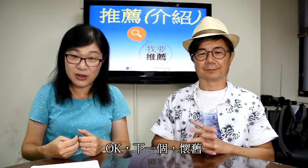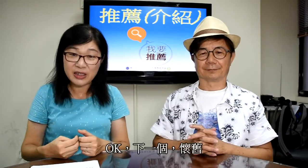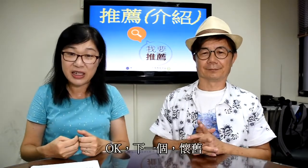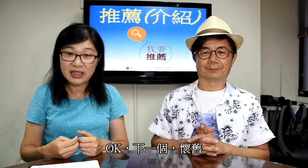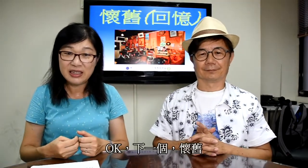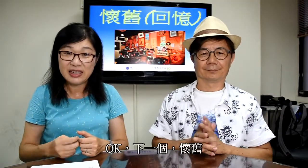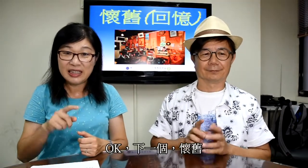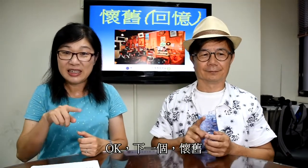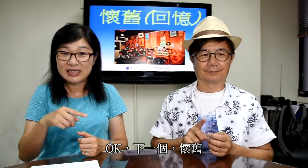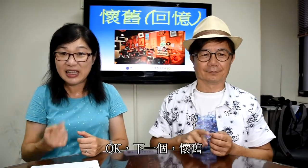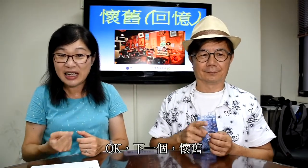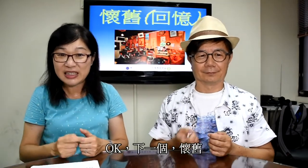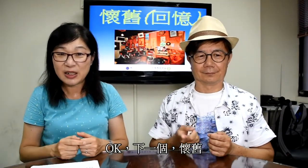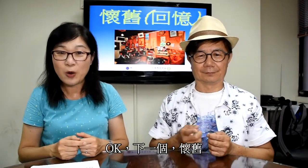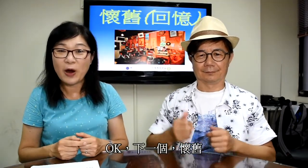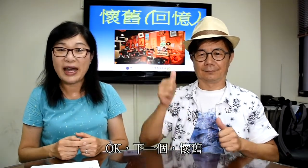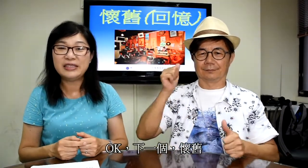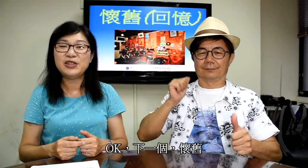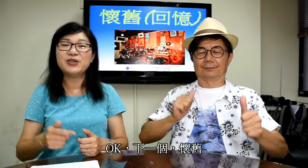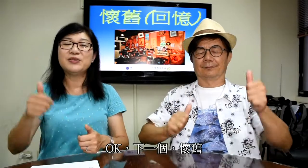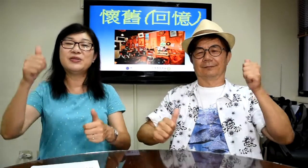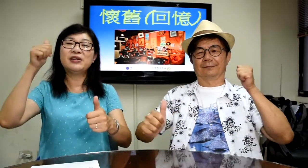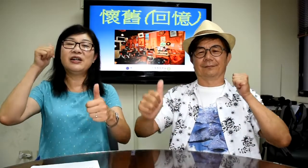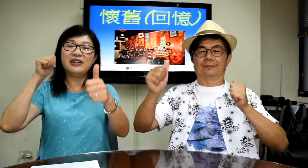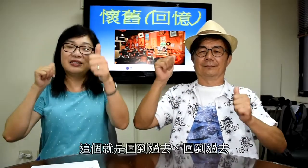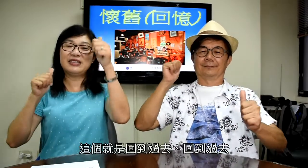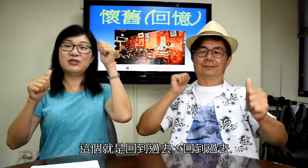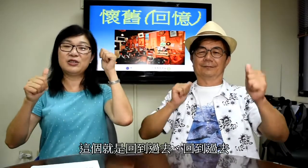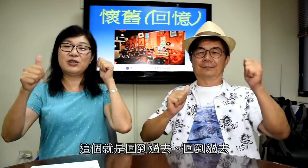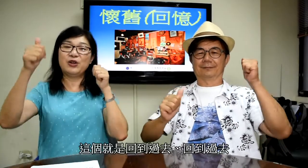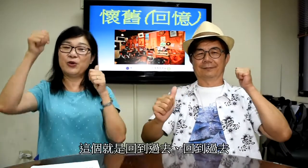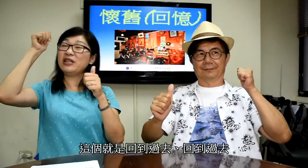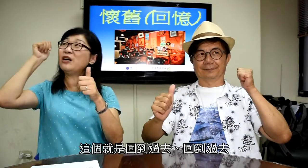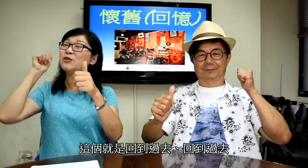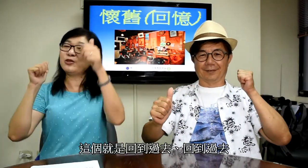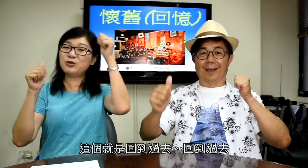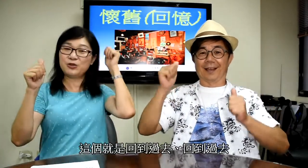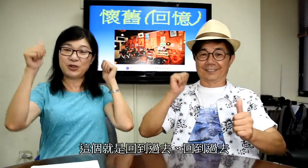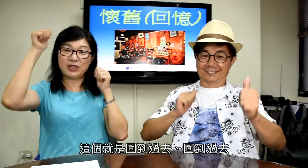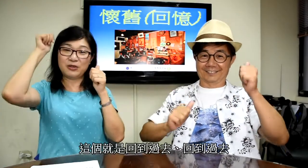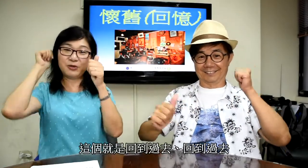OK， 下一个怀旧，这个就是回到过去，回到过